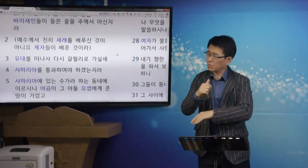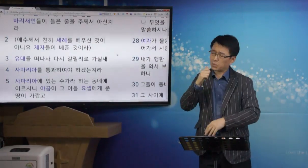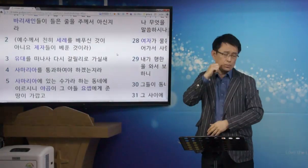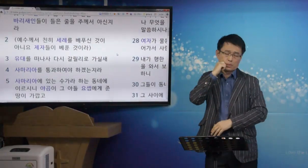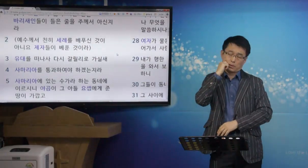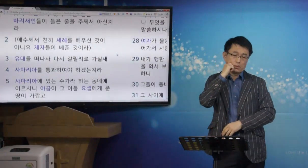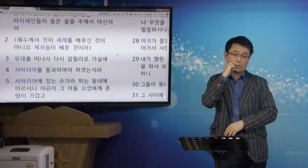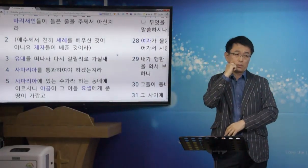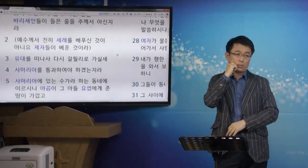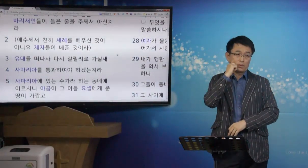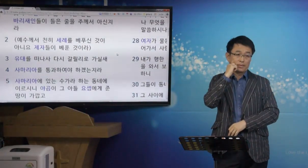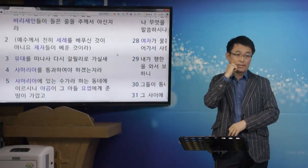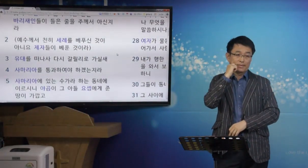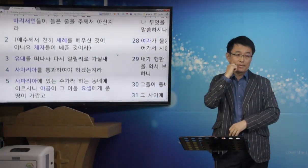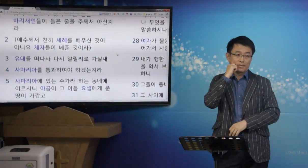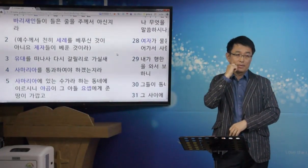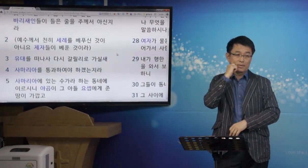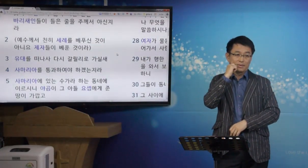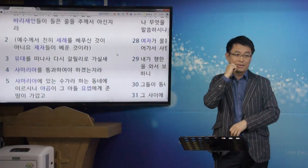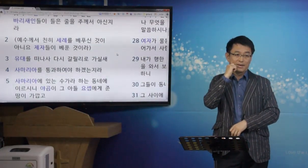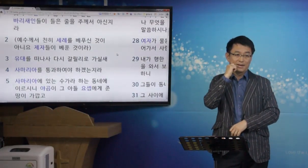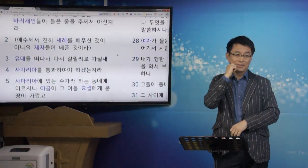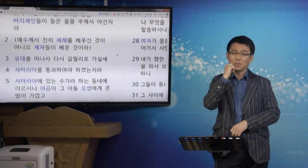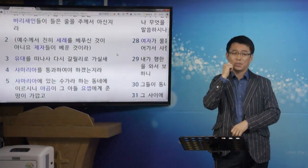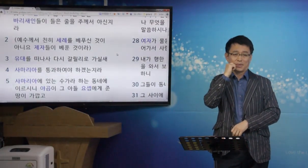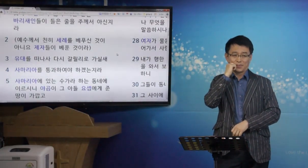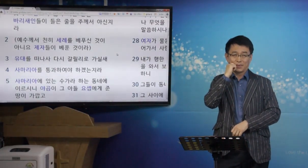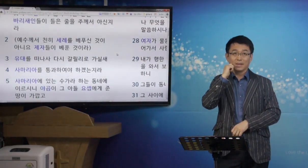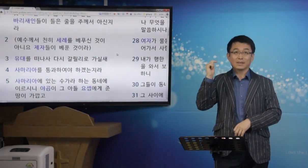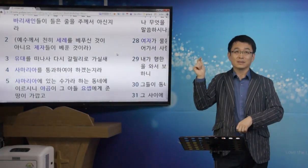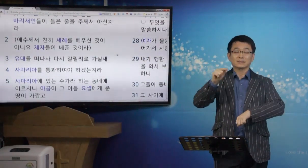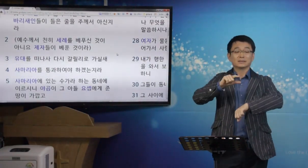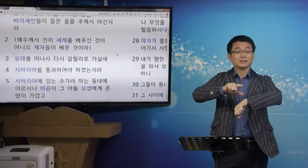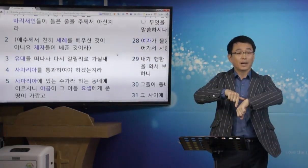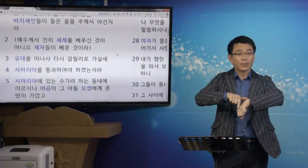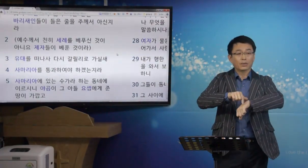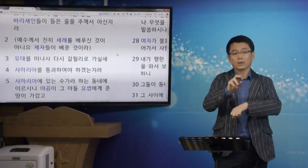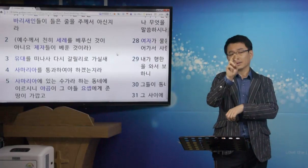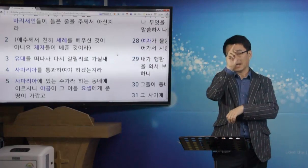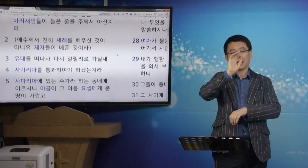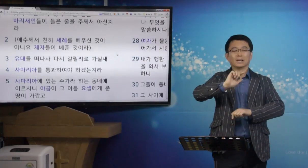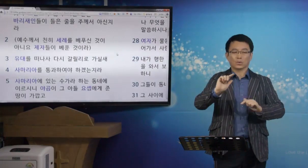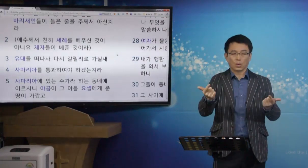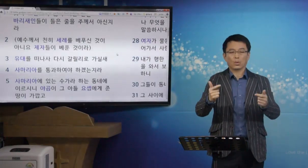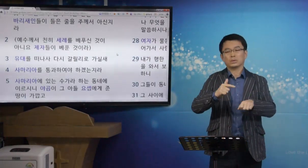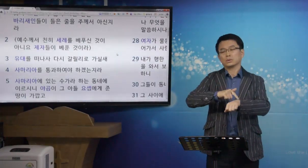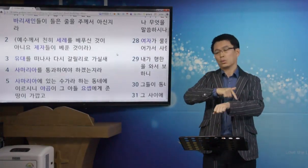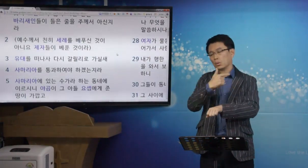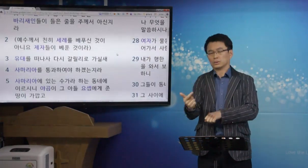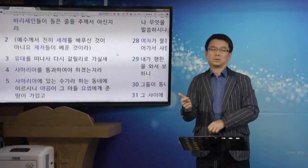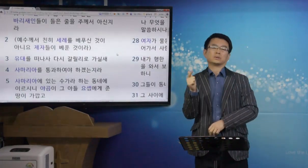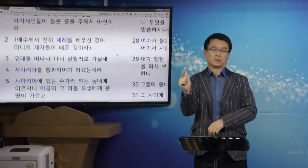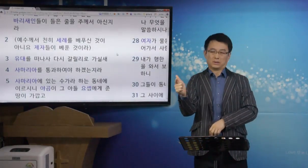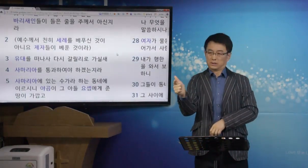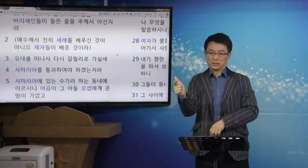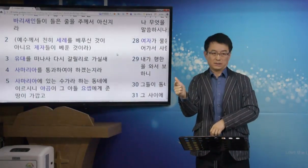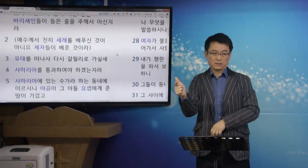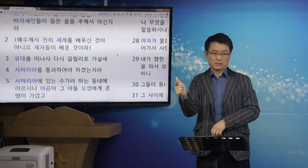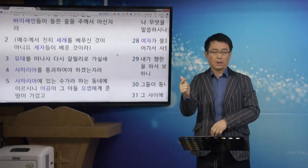물을 구하러 다니지 못합니다. 못하는 시간이죠. 낮 12시간인 저녁